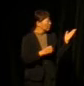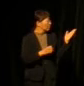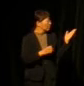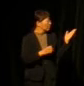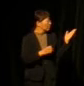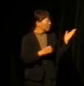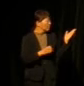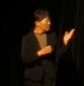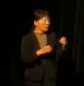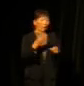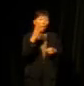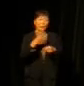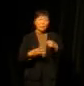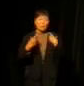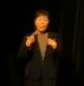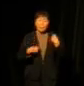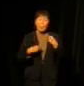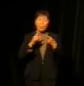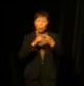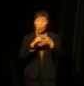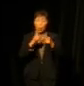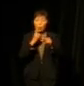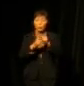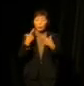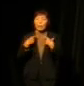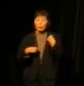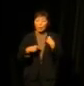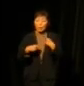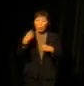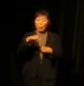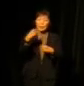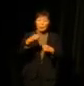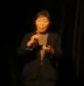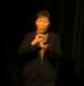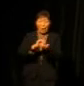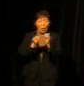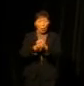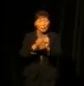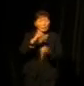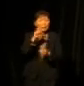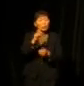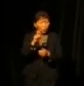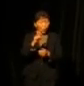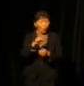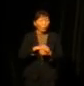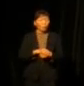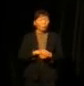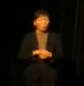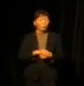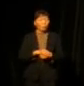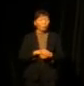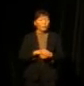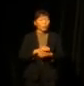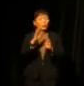給食。で、3年生、中学生、先生方はおにぎりが2個になります。あとは同じで牛乳、チーズ、さだかま。